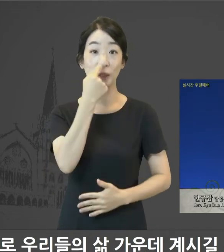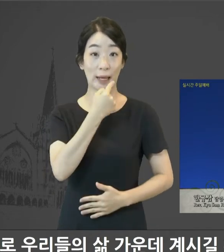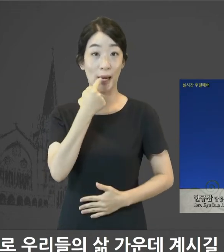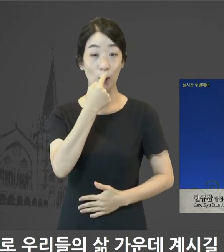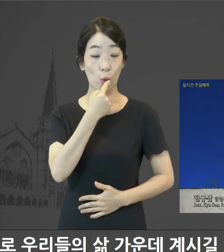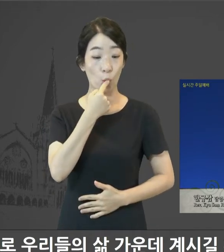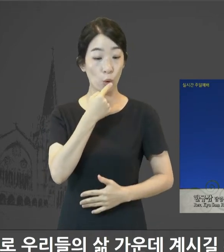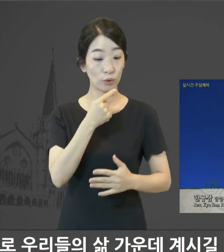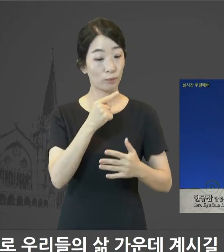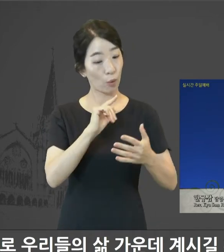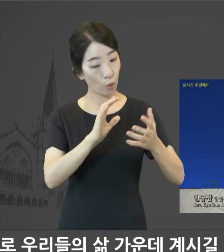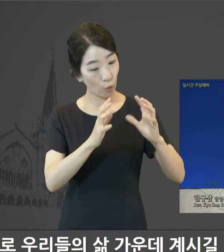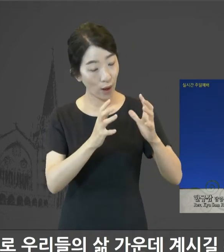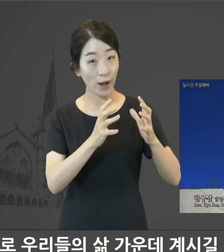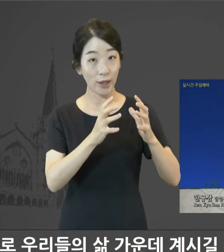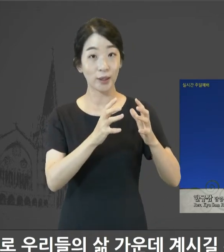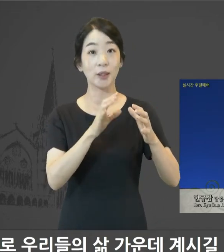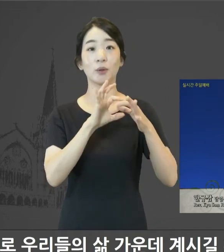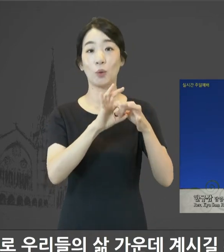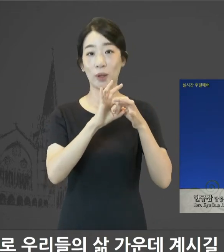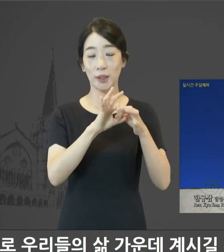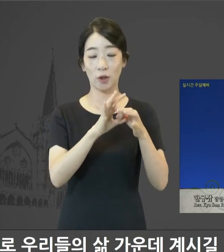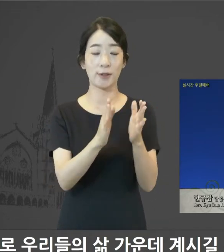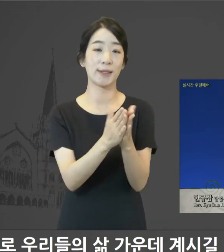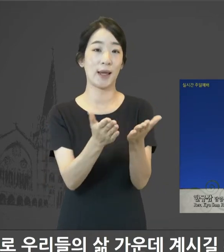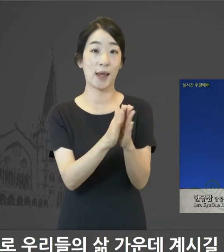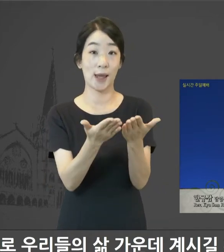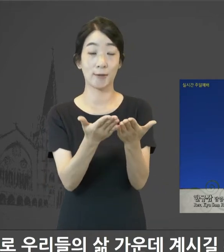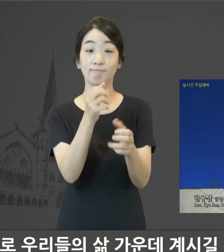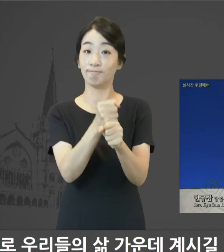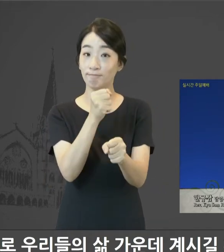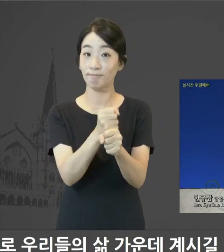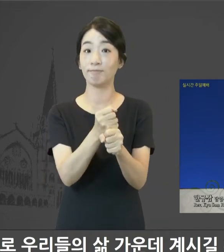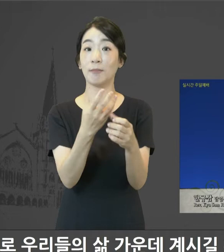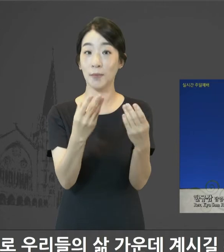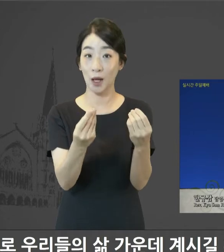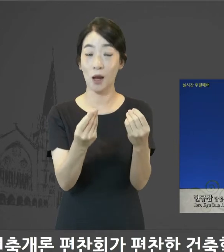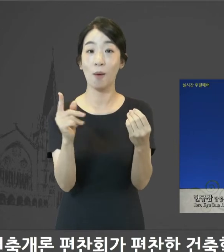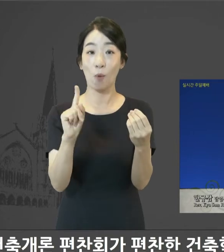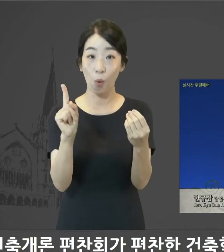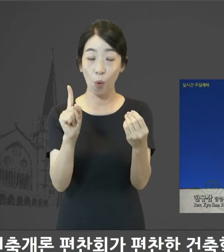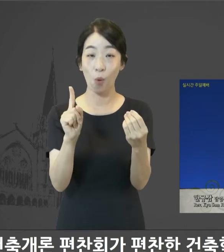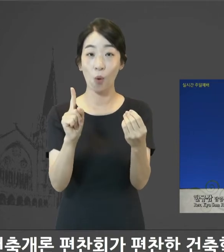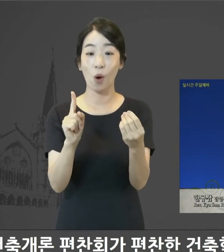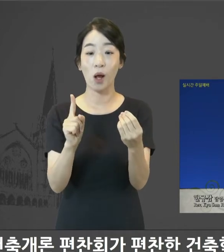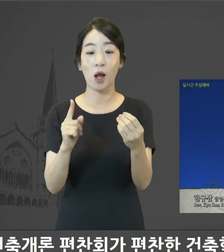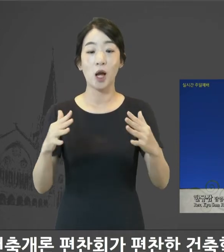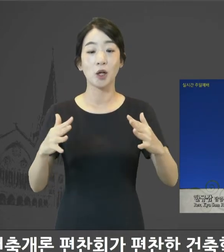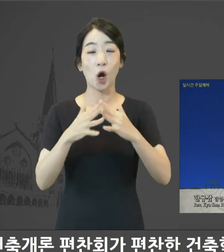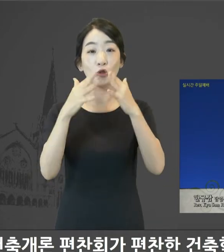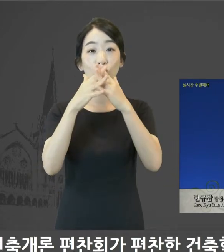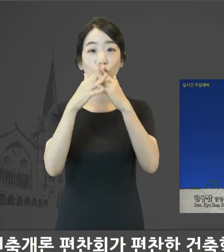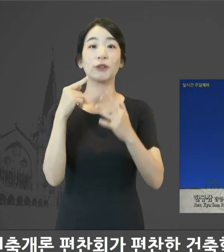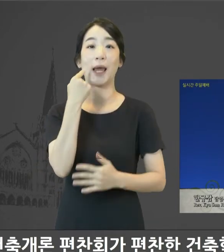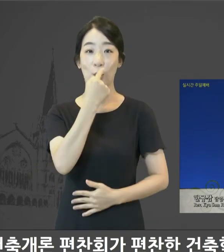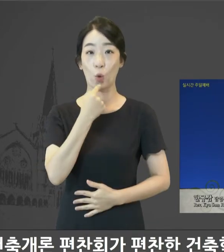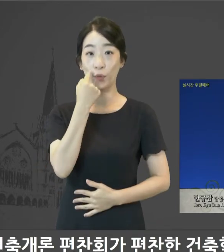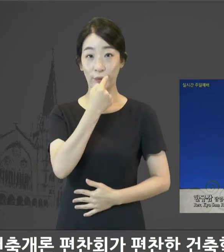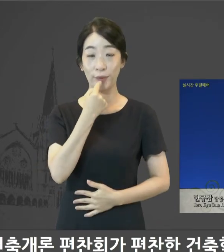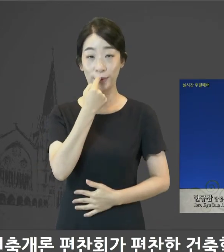편찬한 건축학의 교과서와 같은 책이 있는데 제목도 건축개론입니다. 이 책에